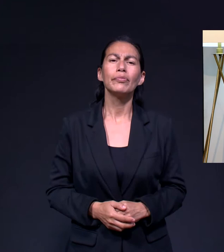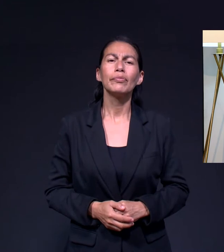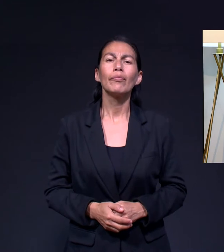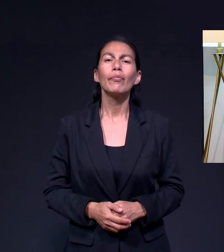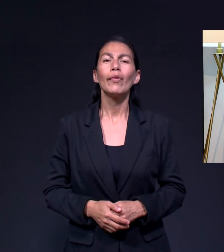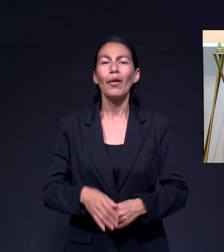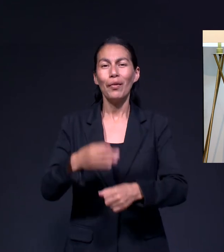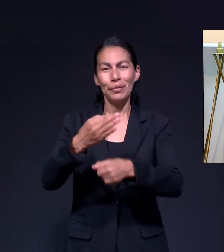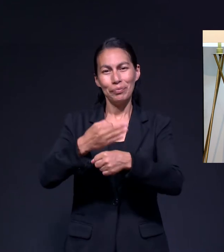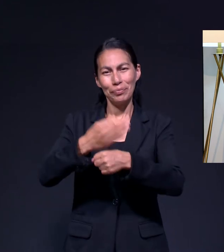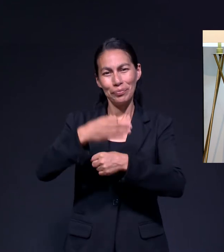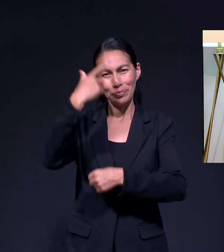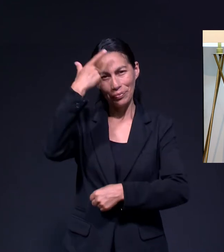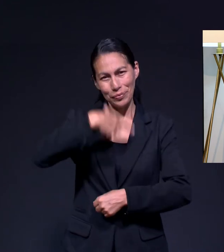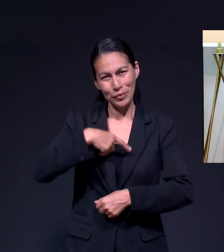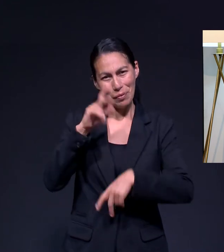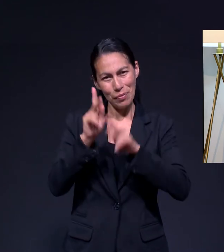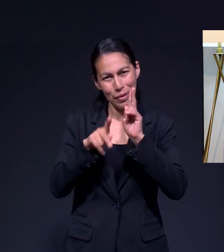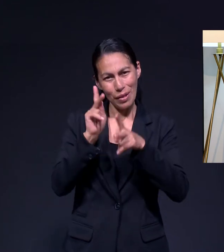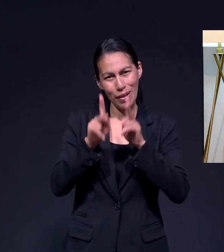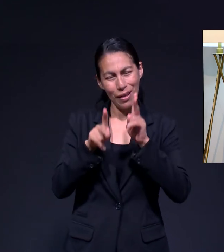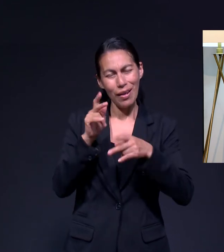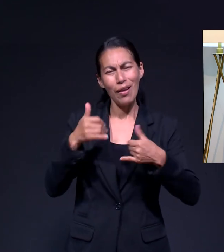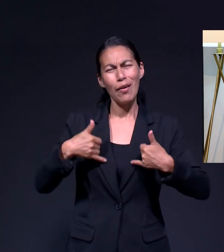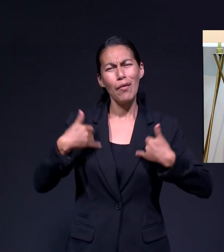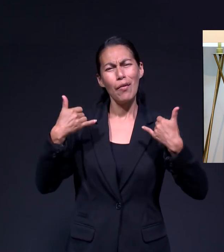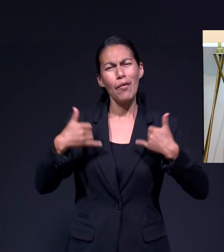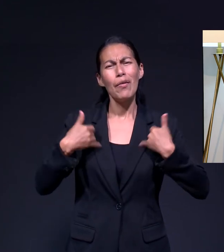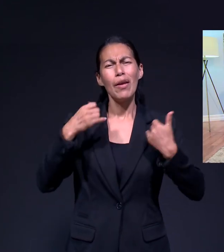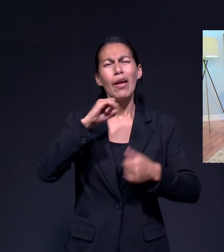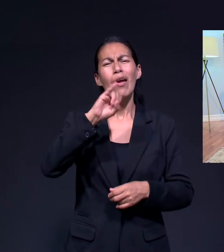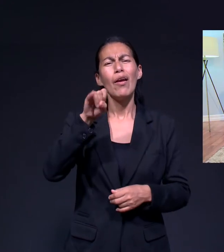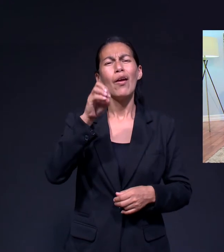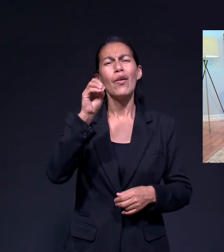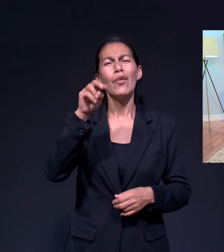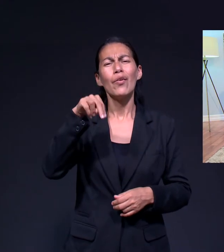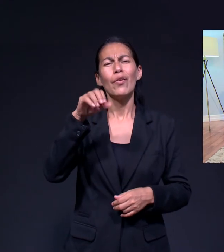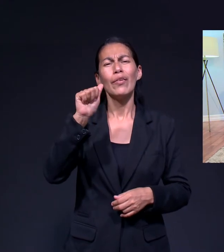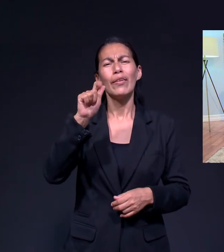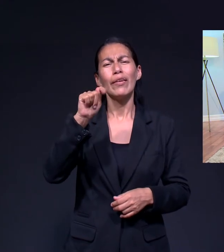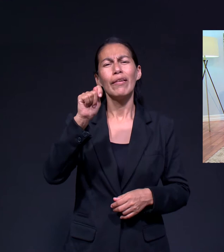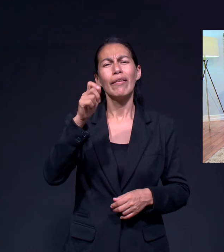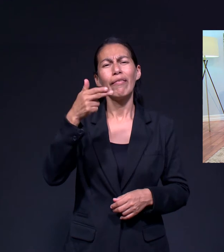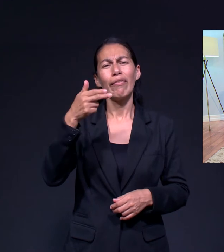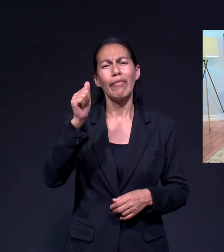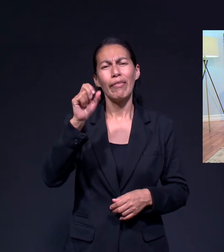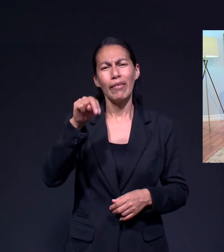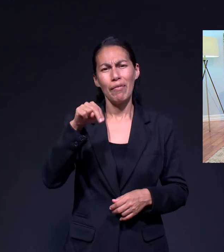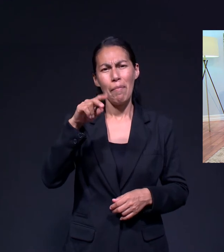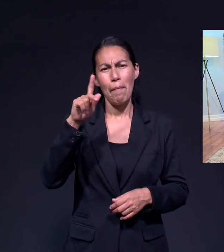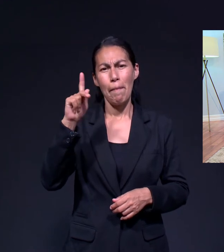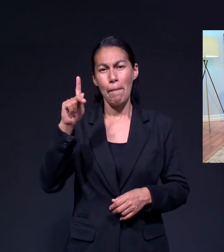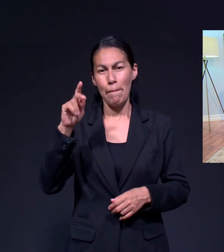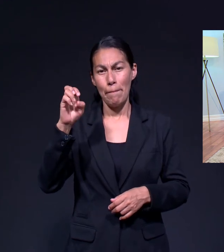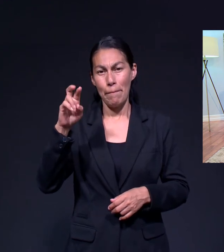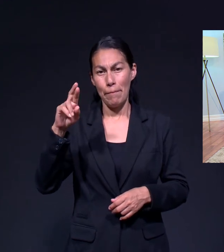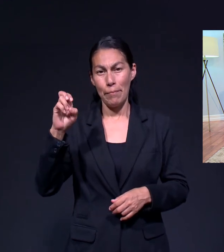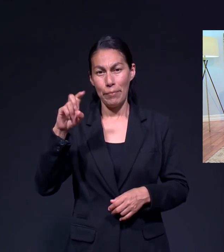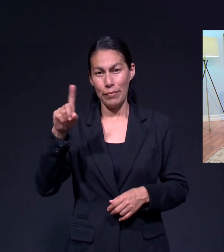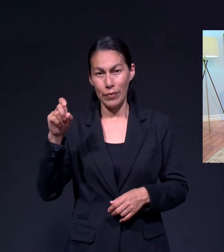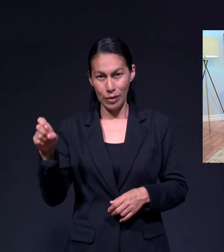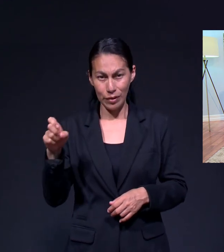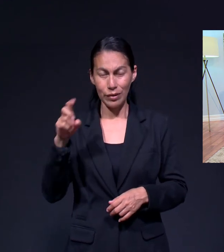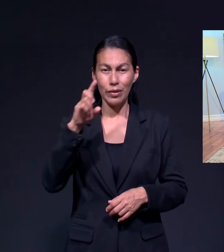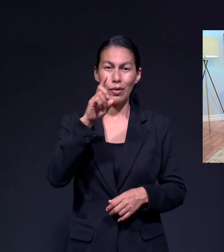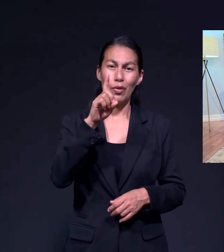esta noche vamos a platicar con jonathan pérez domínguez decía gracias